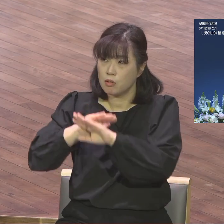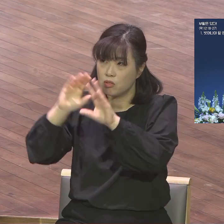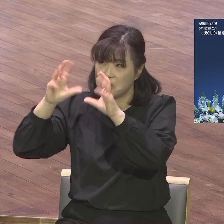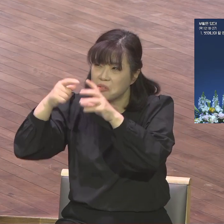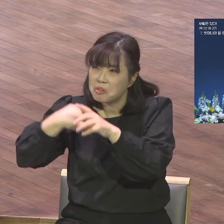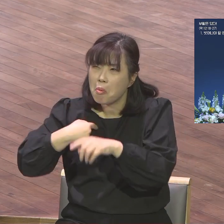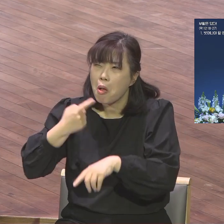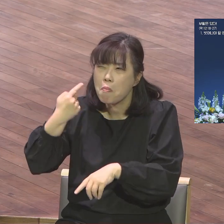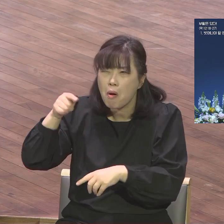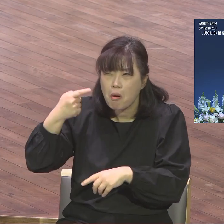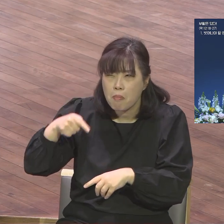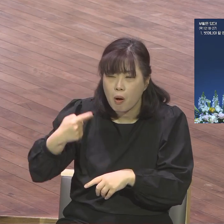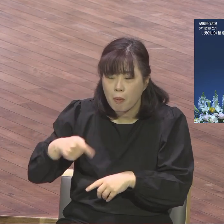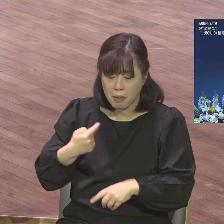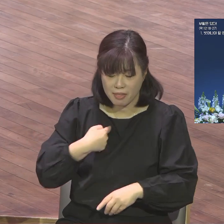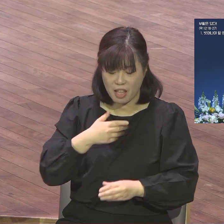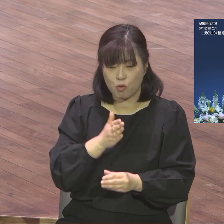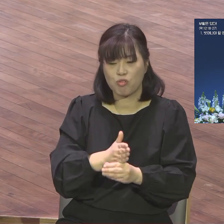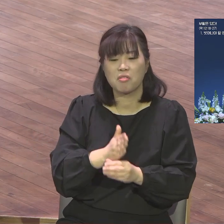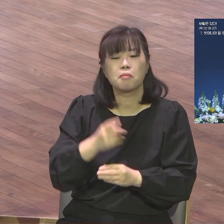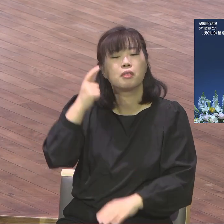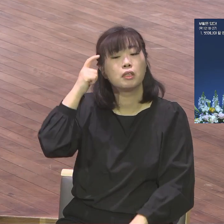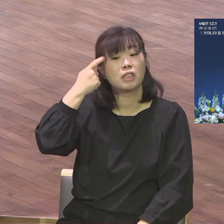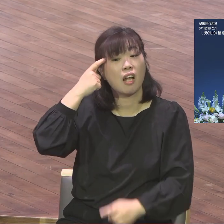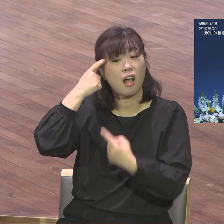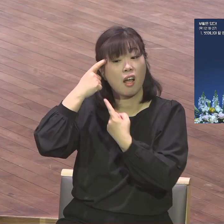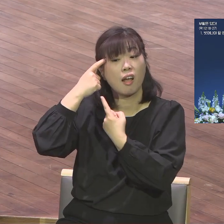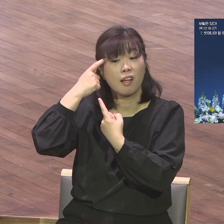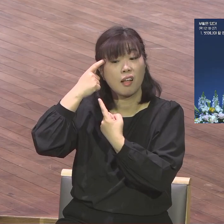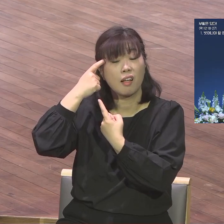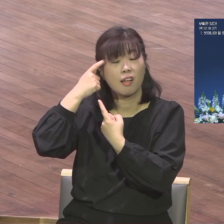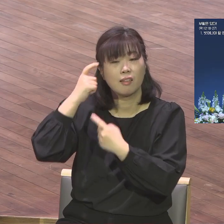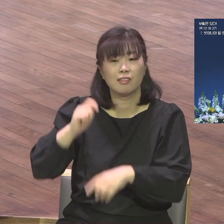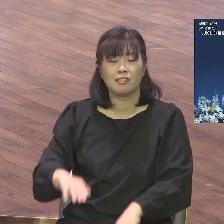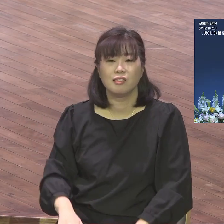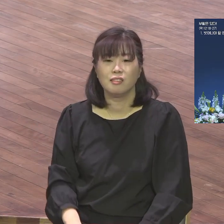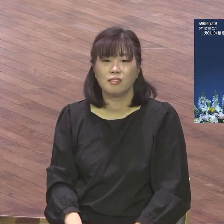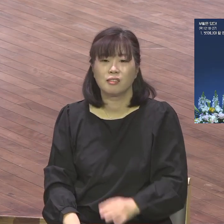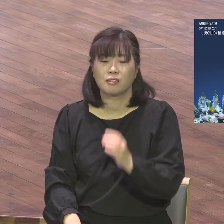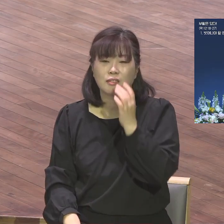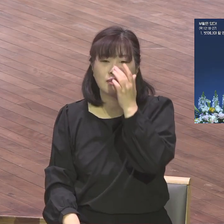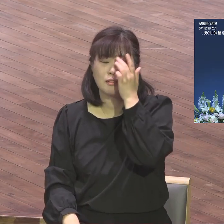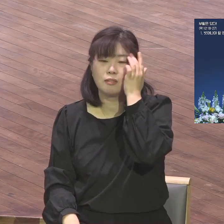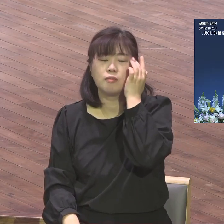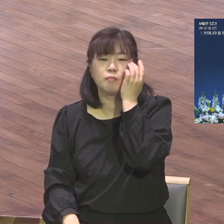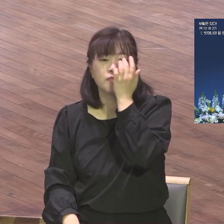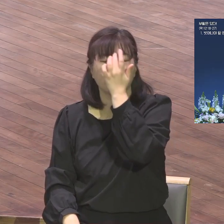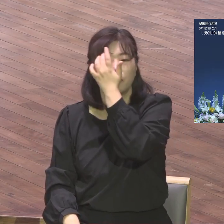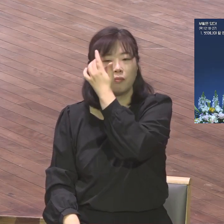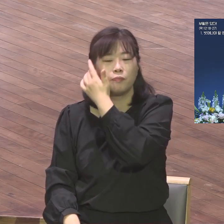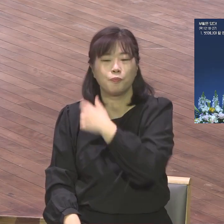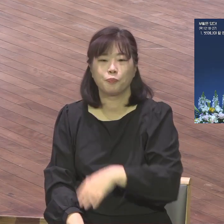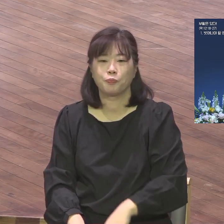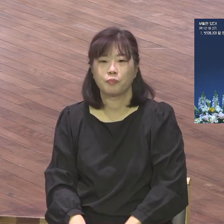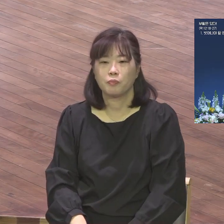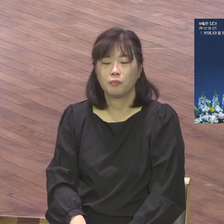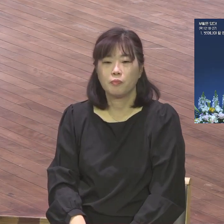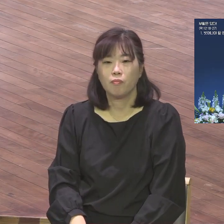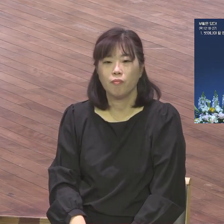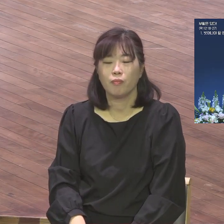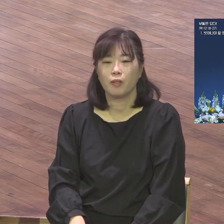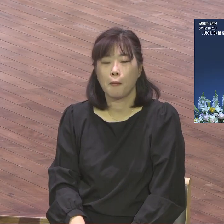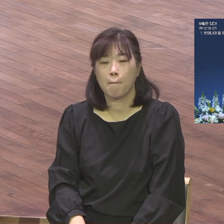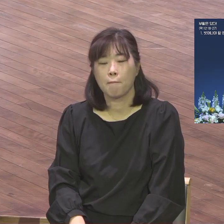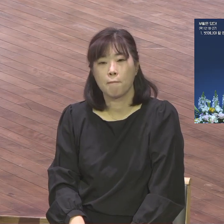순교합니까? 하나밖에 없는 생명을 이 복음 때문에 희생합니까? 미쳤다고 평생 살아온 걸 급땀